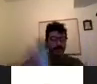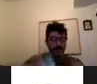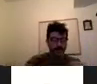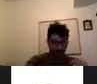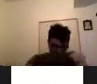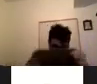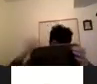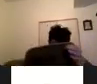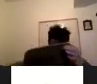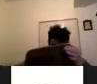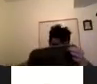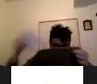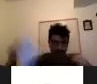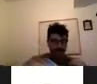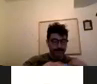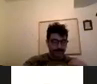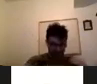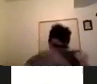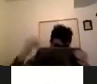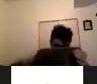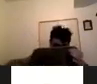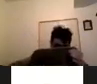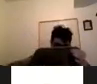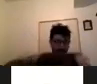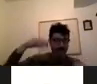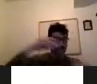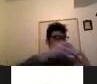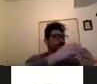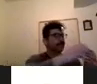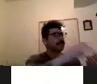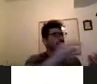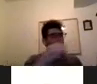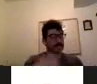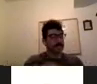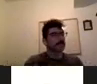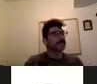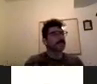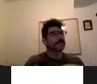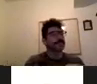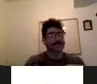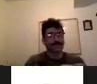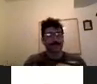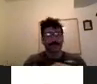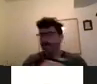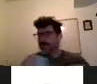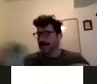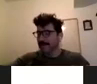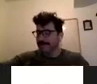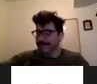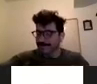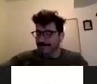tanto, era un poco este formato, ¿no? Donde habían cámaras. En la primera etapa usamos solo 2 cámaras. Una,